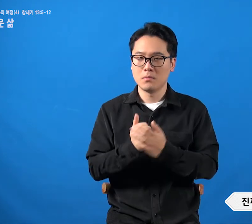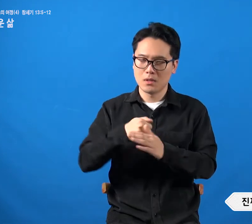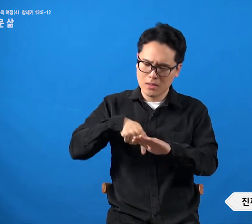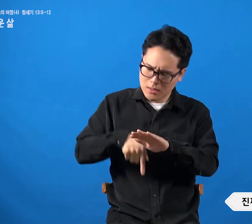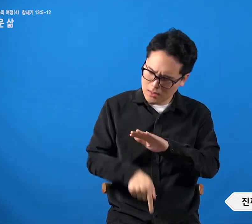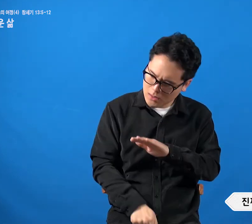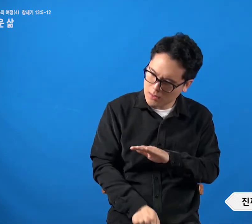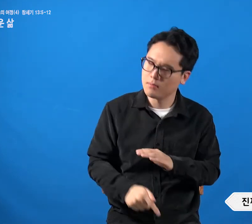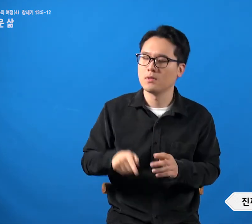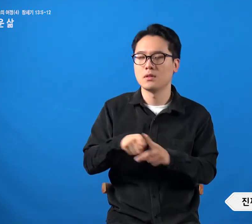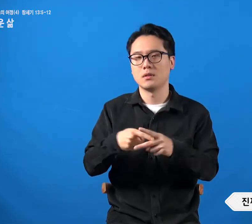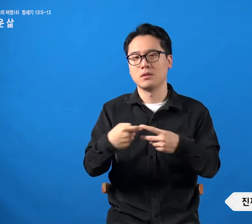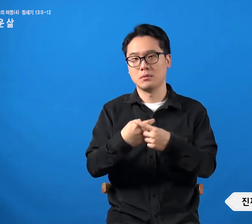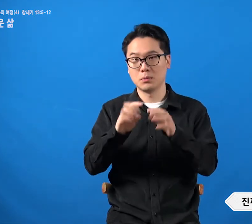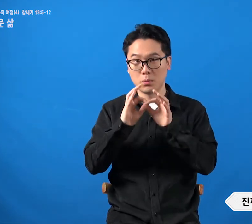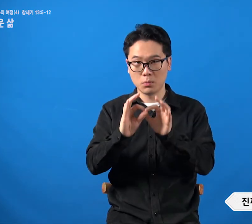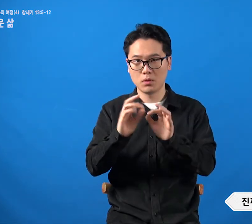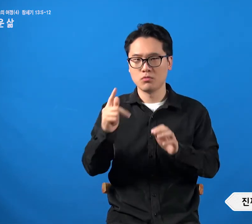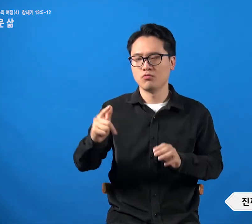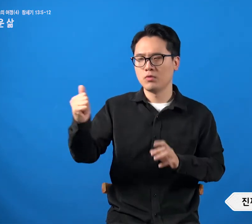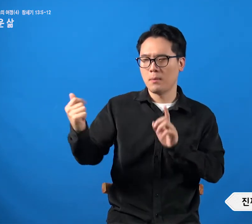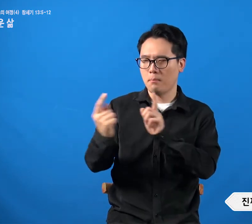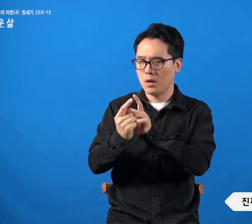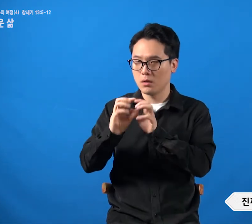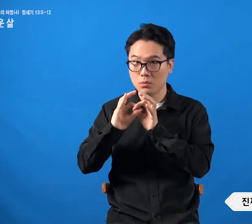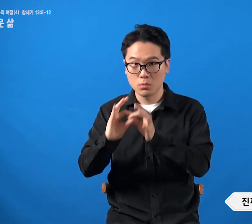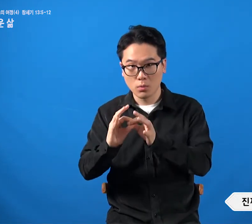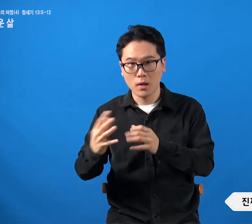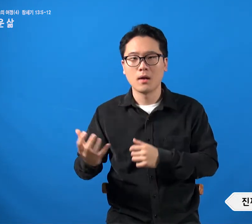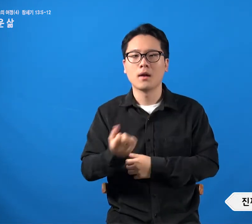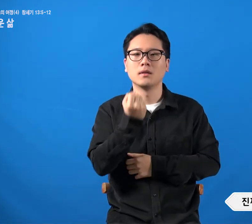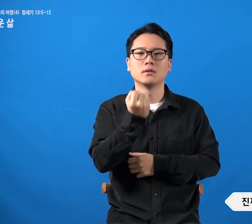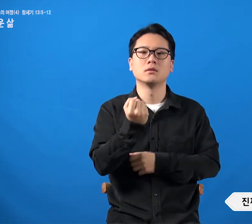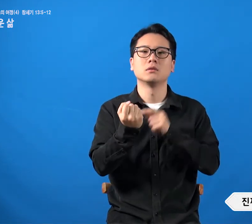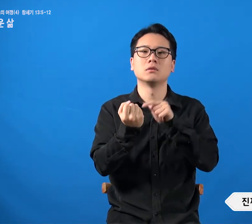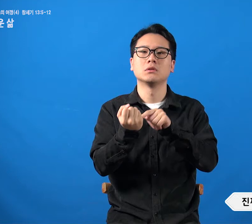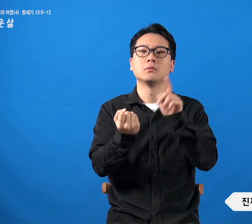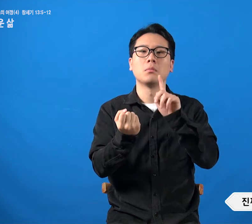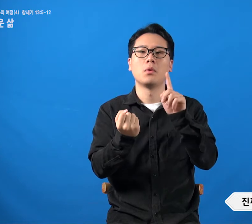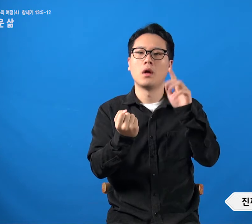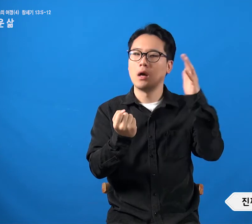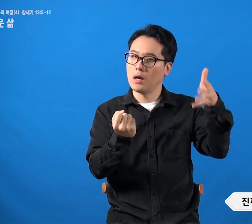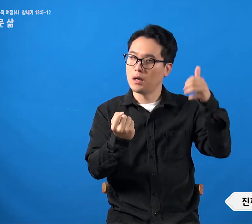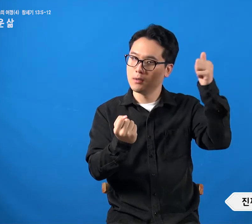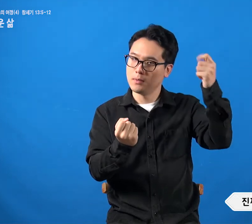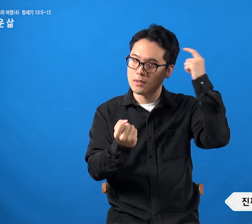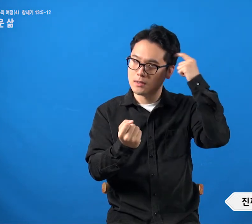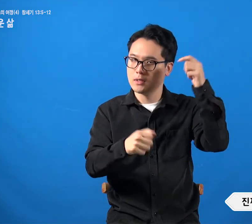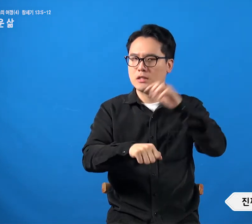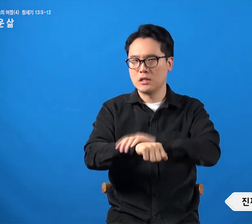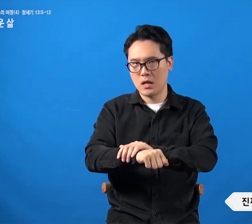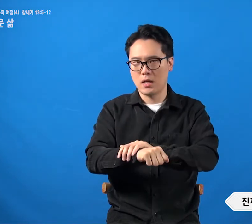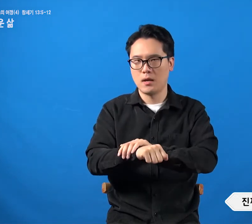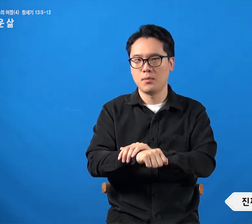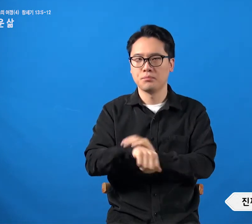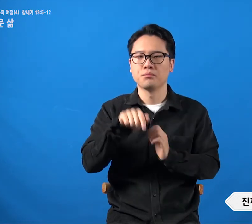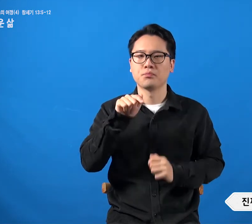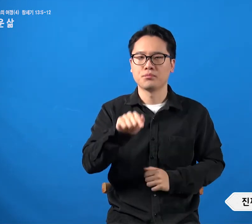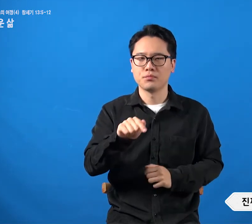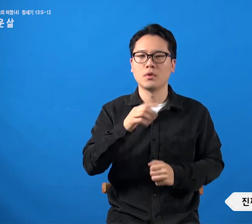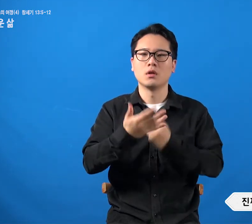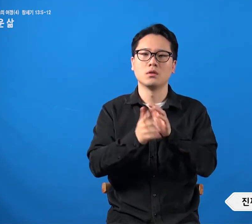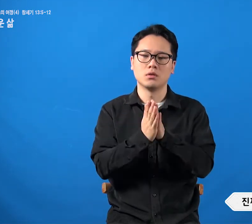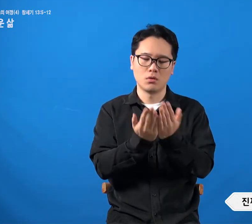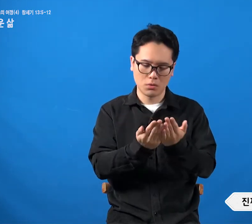통해 주님과의 만남을 통해 가지는 하나님의 지혜를 성경은 말합니다.